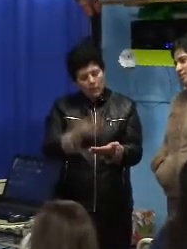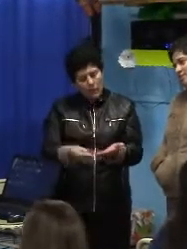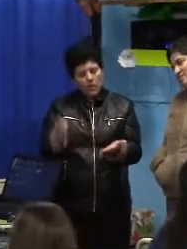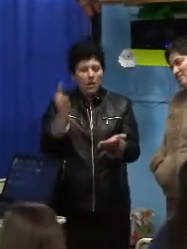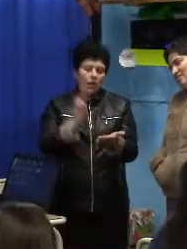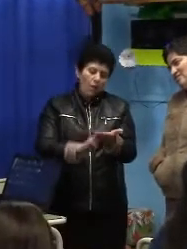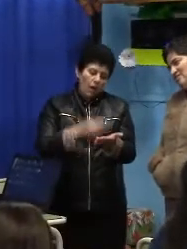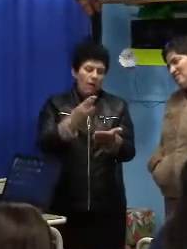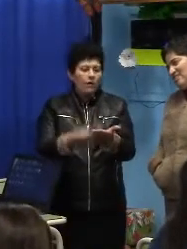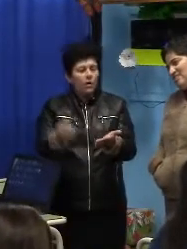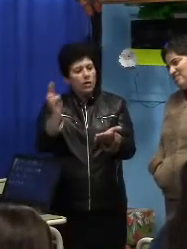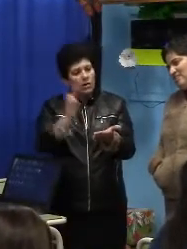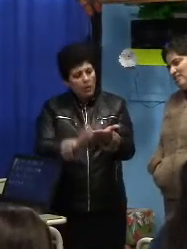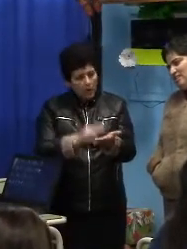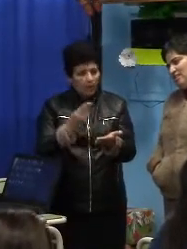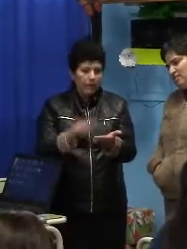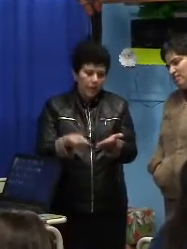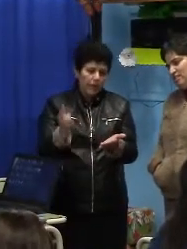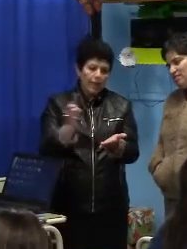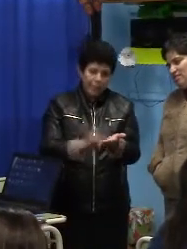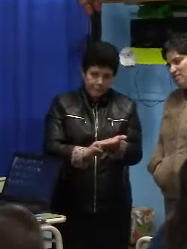repetir,